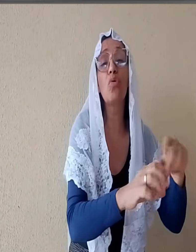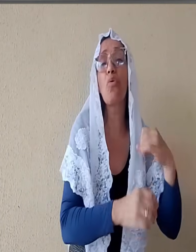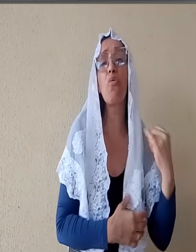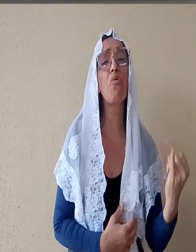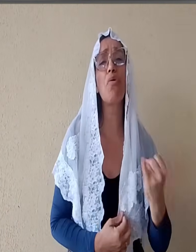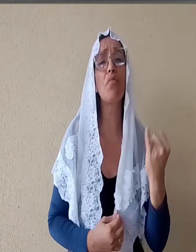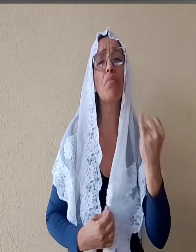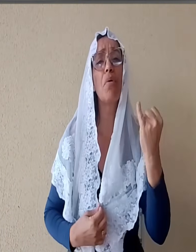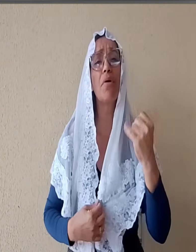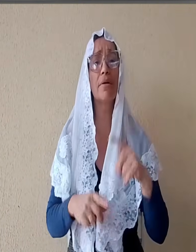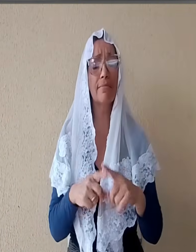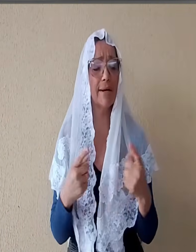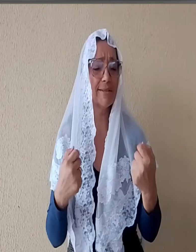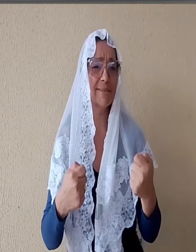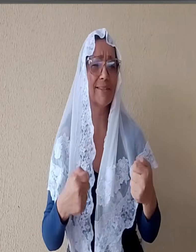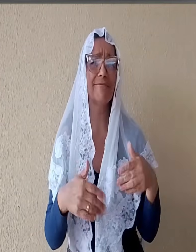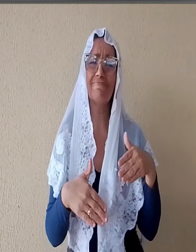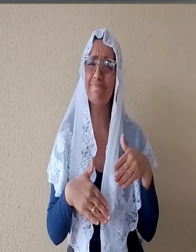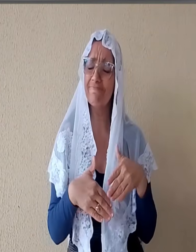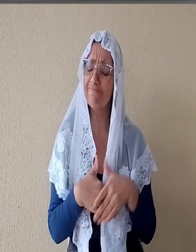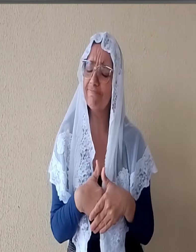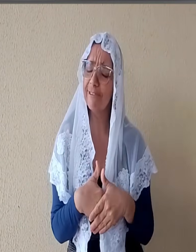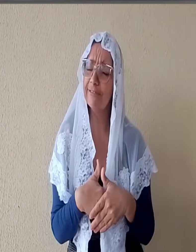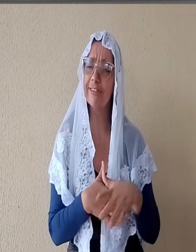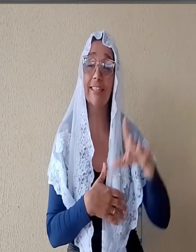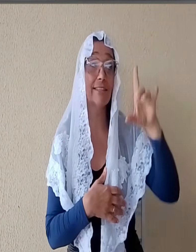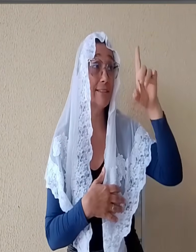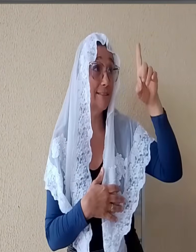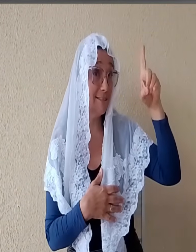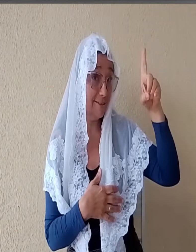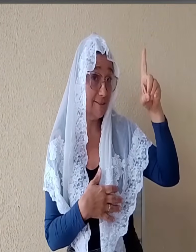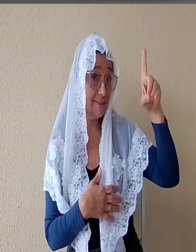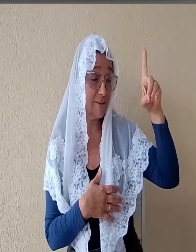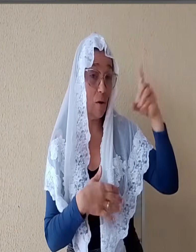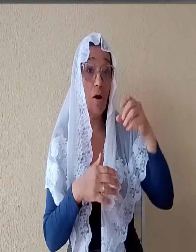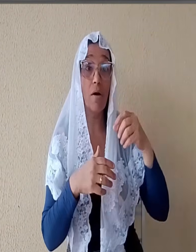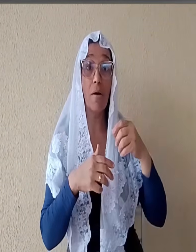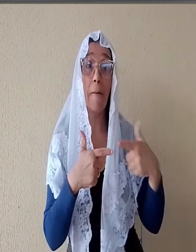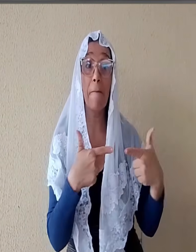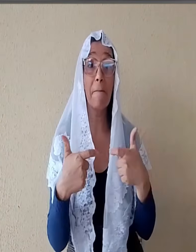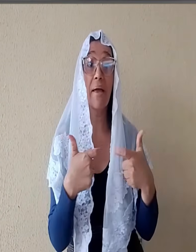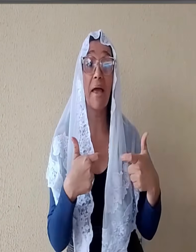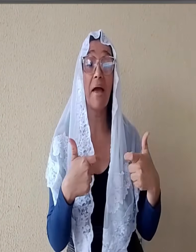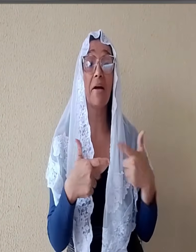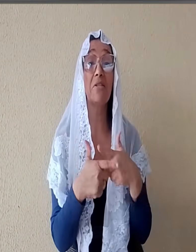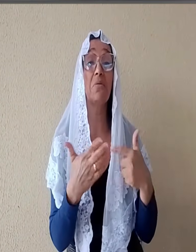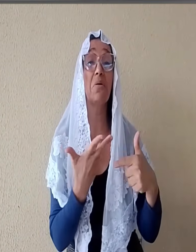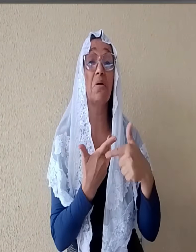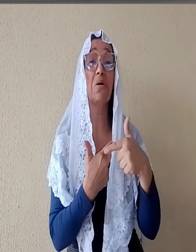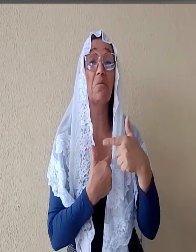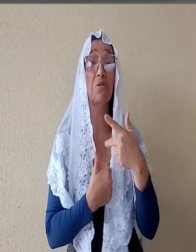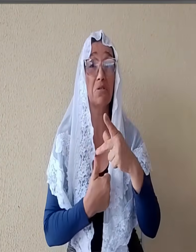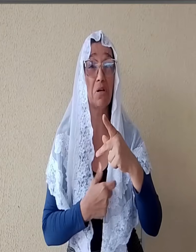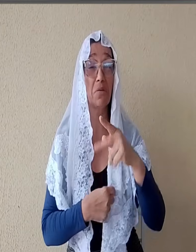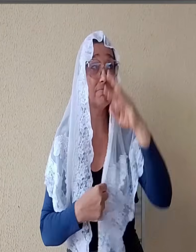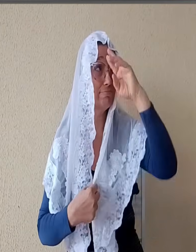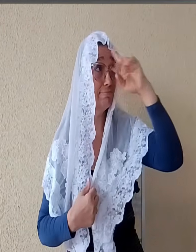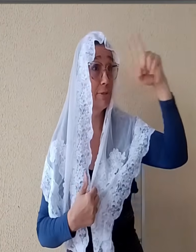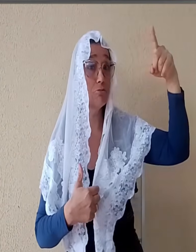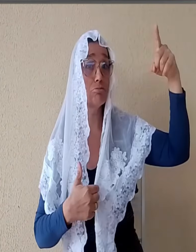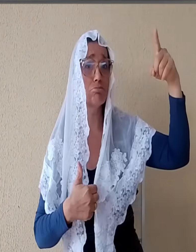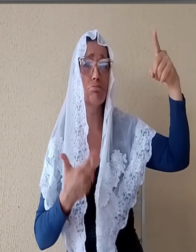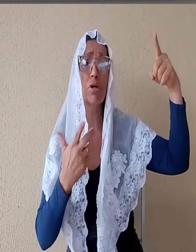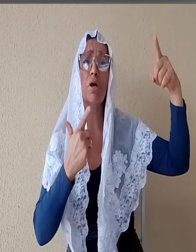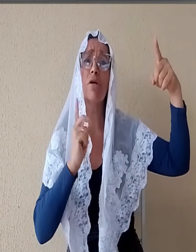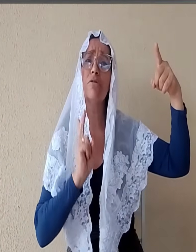frente. E você pode ter a certeza viva. Quando você vê que seu adversário está crescendo, o anjo amigo nosso, ele está do